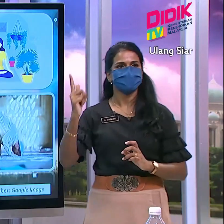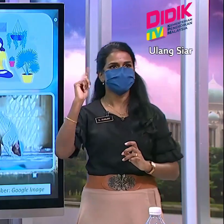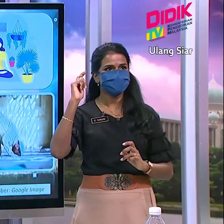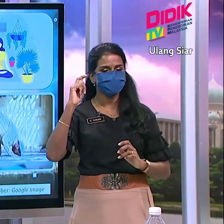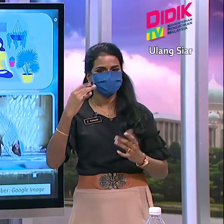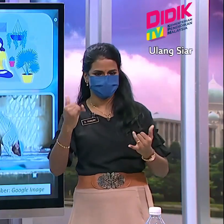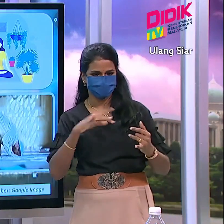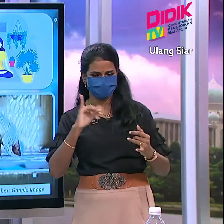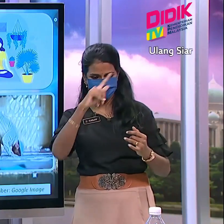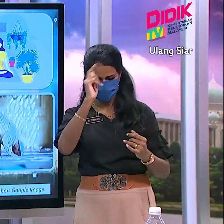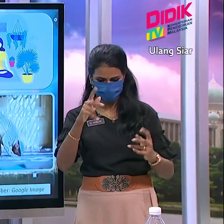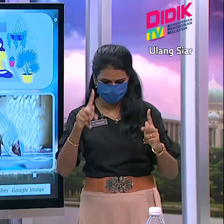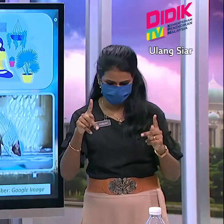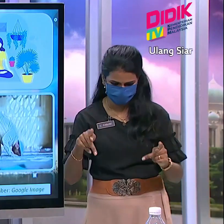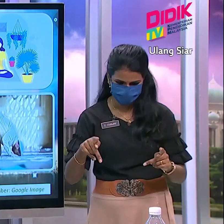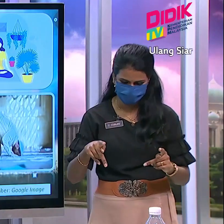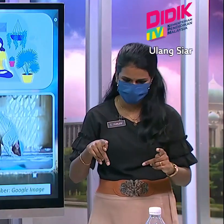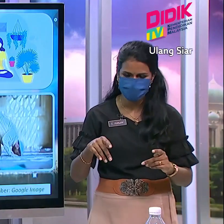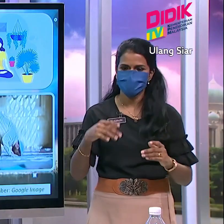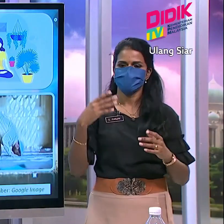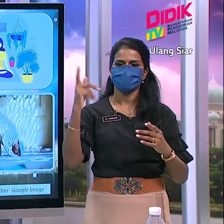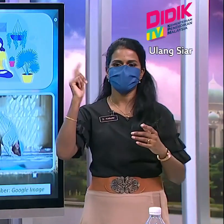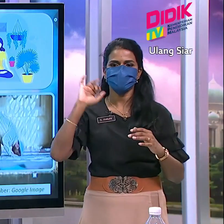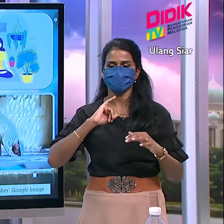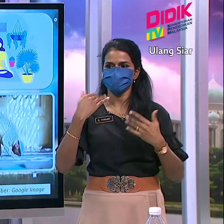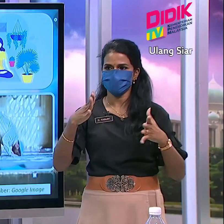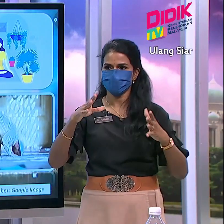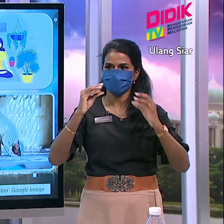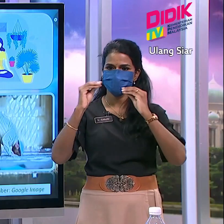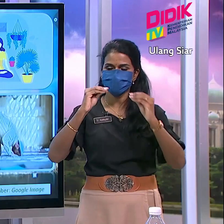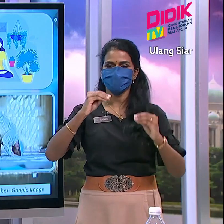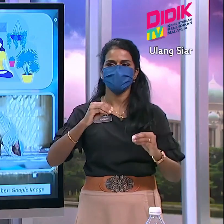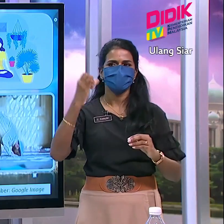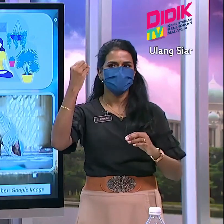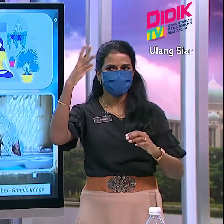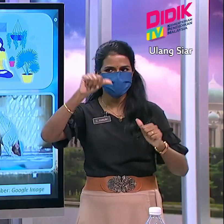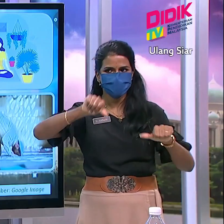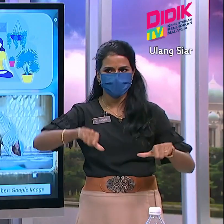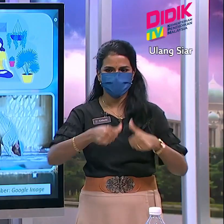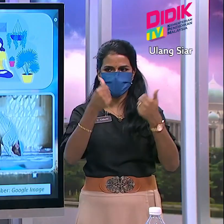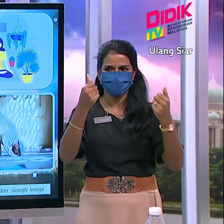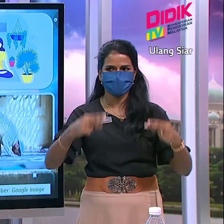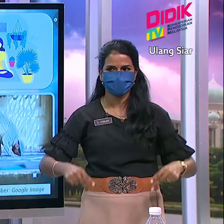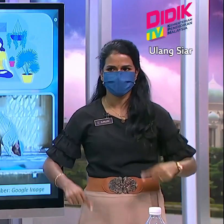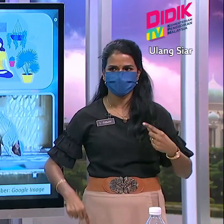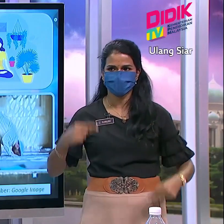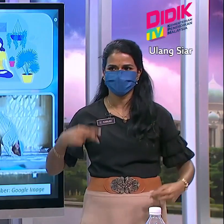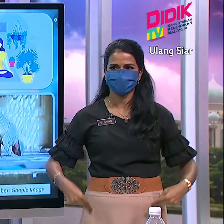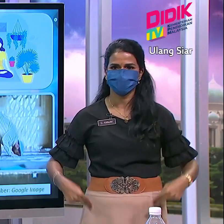tadi sekarang saya tanya pelajar-pelajar. Tadi saya sudah ajar berapa amalan gaya